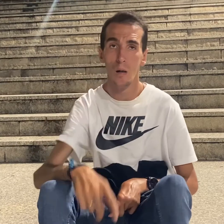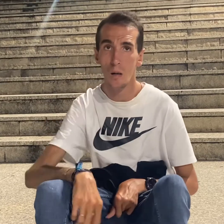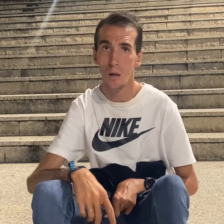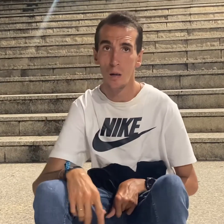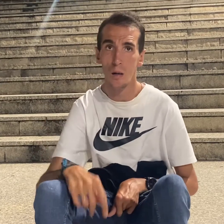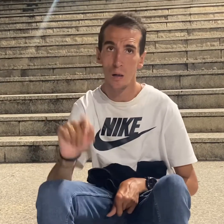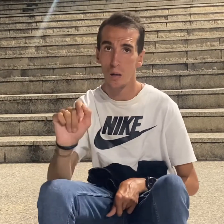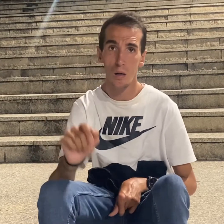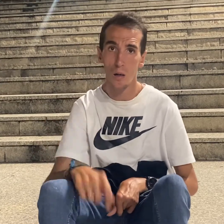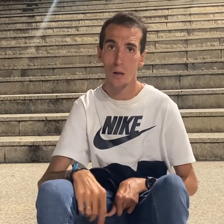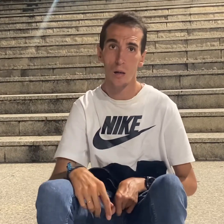tu.